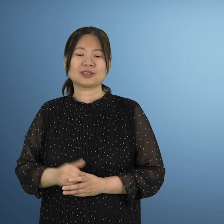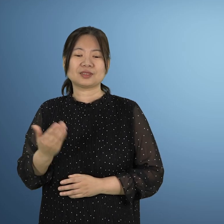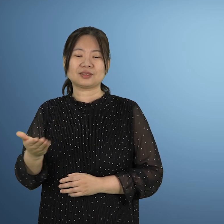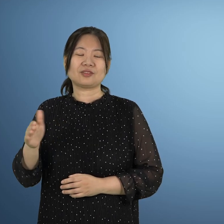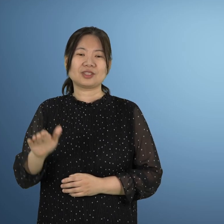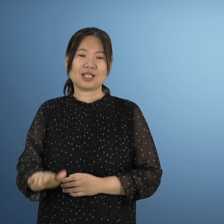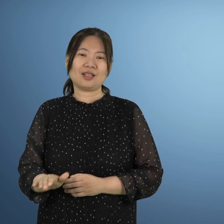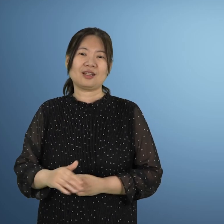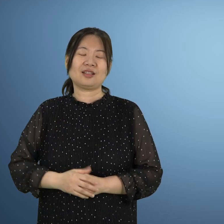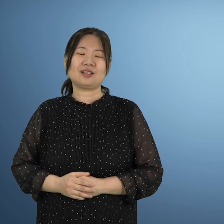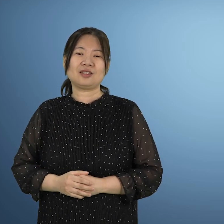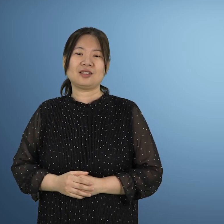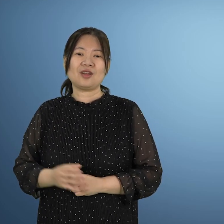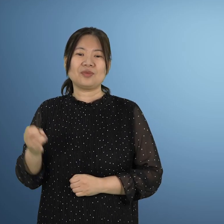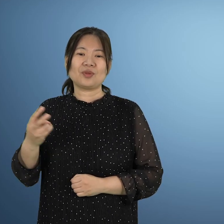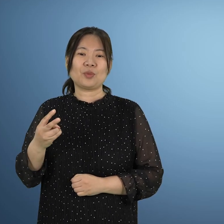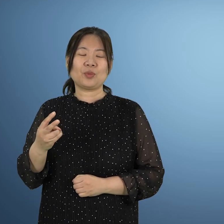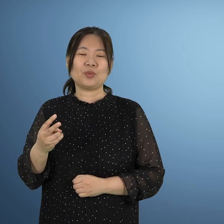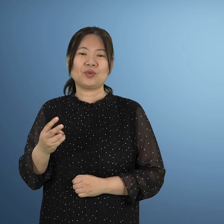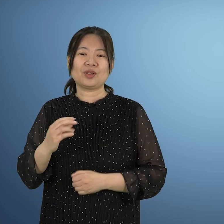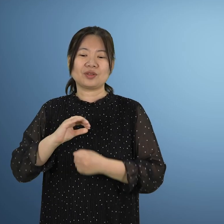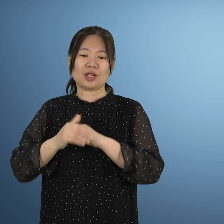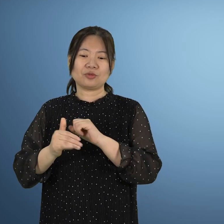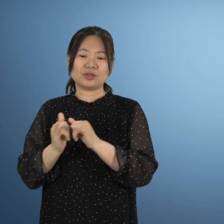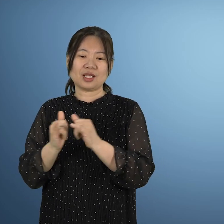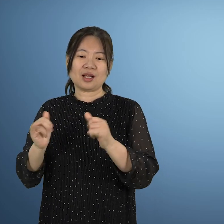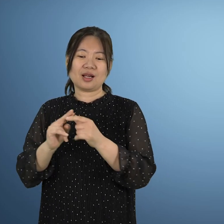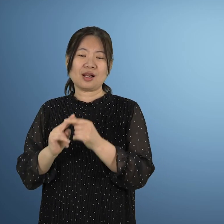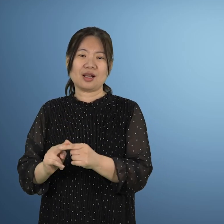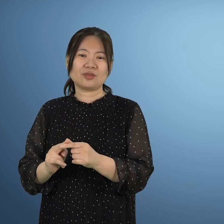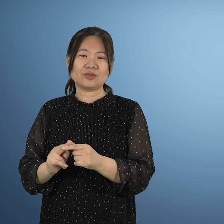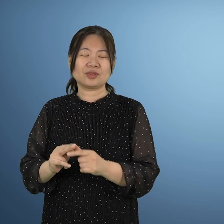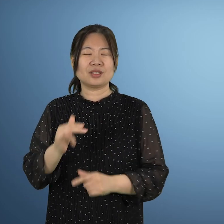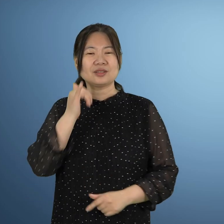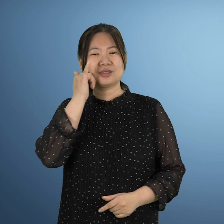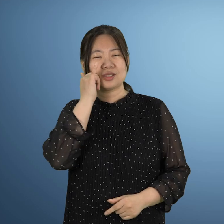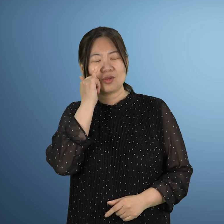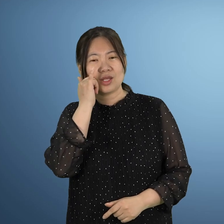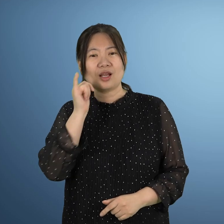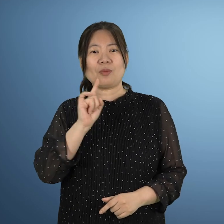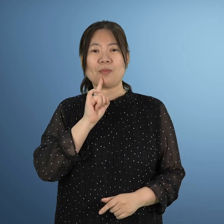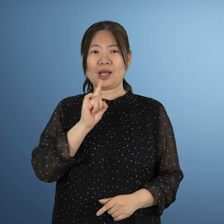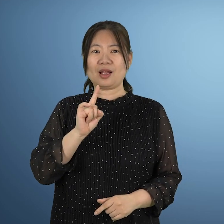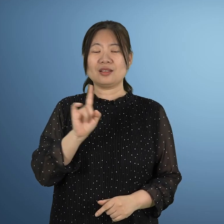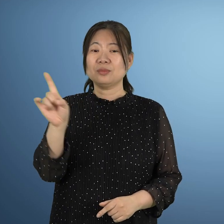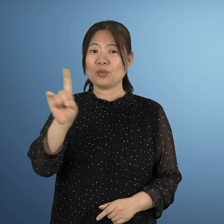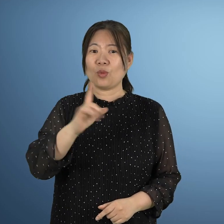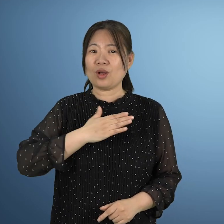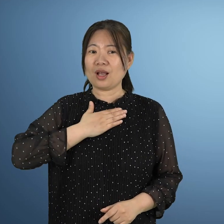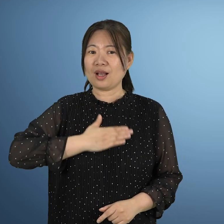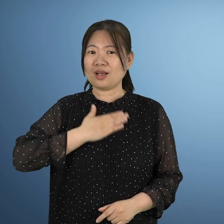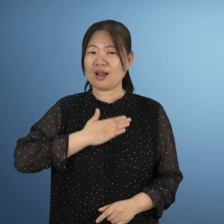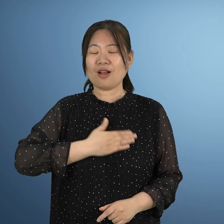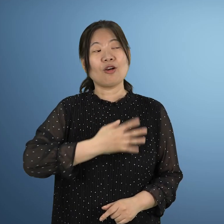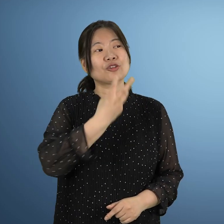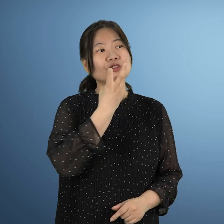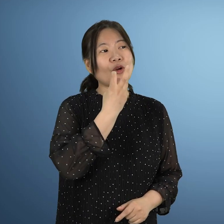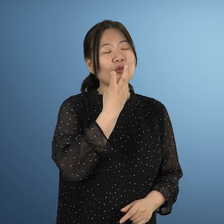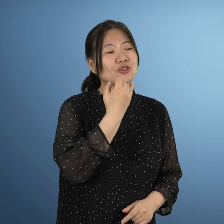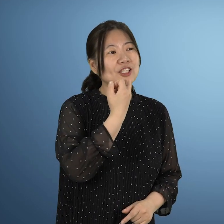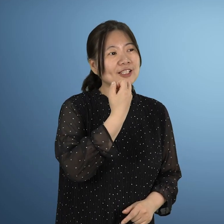그런데 또 요즘 대구 사람들하고 전화를 하면 뭐라 그런지 아세요? 서울